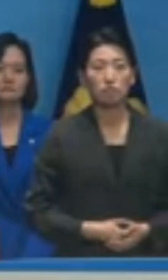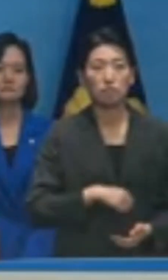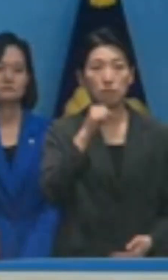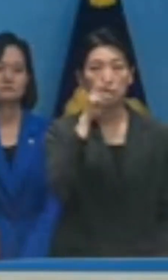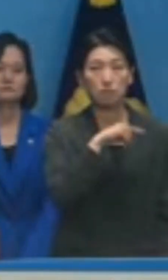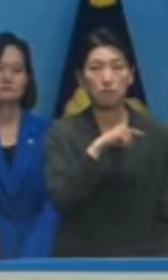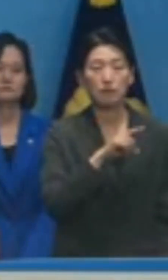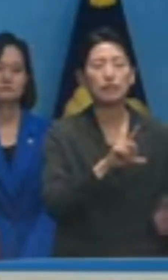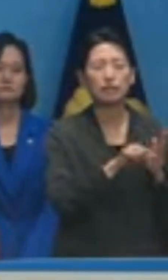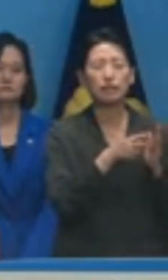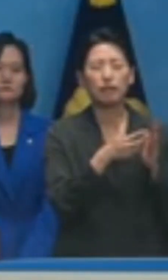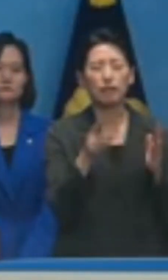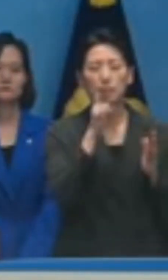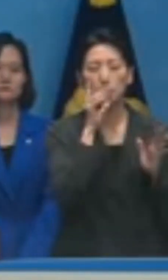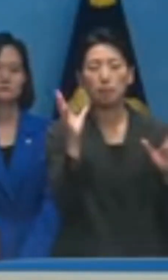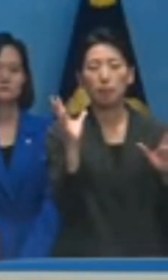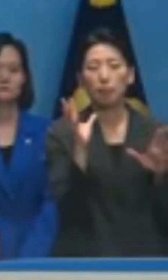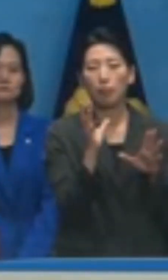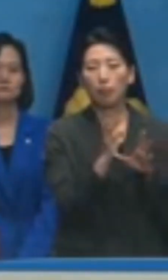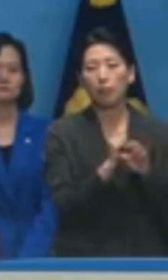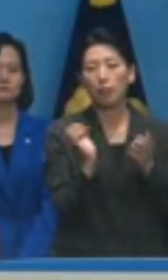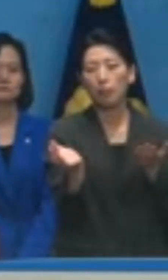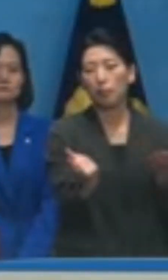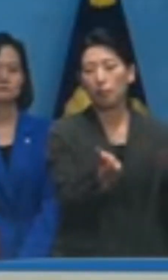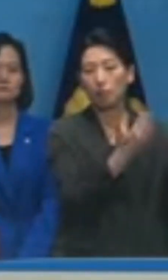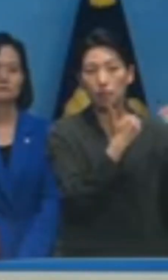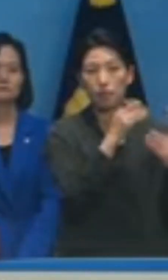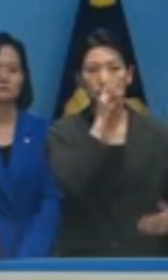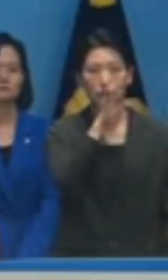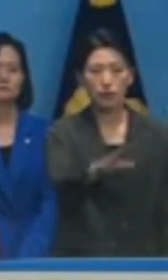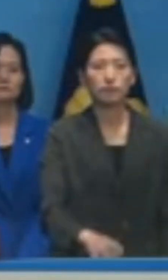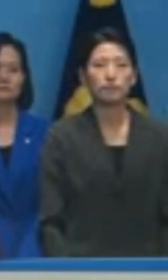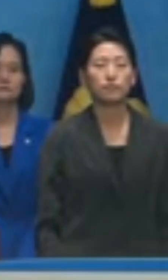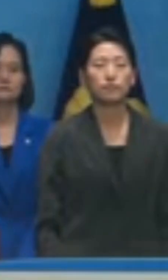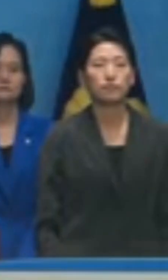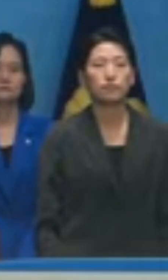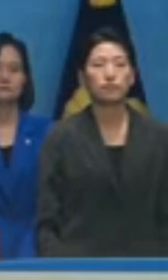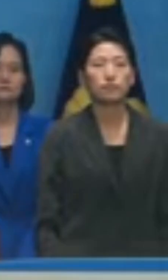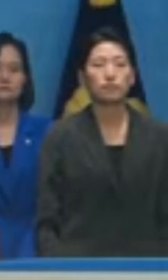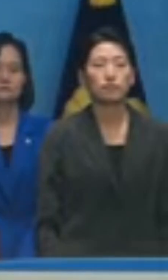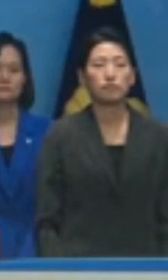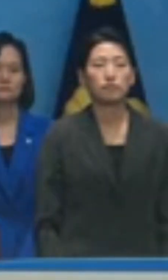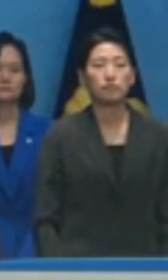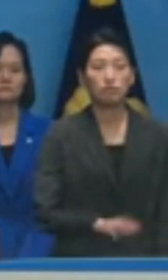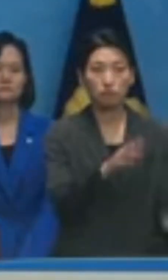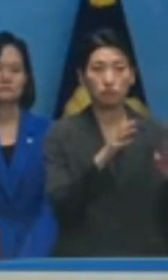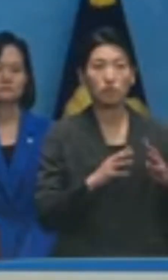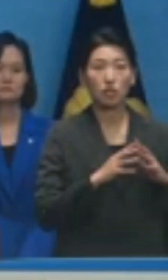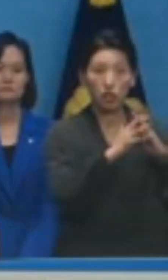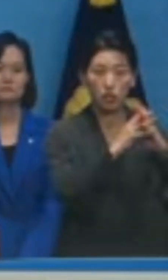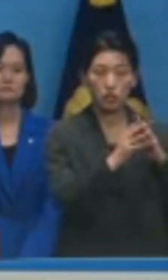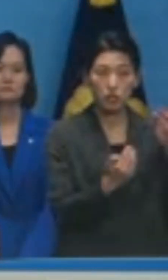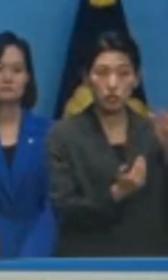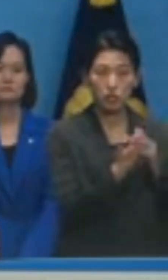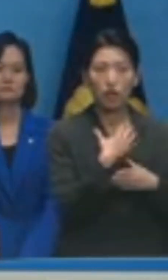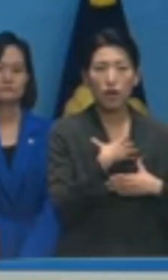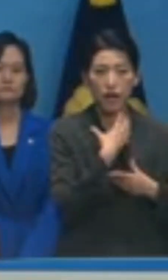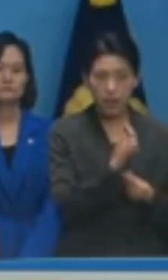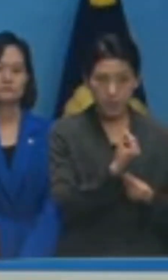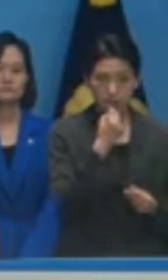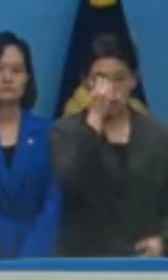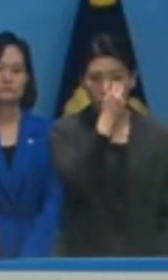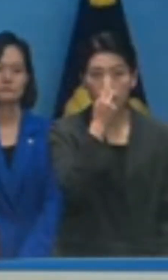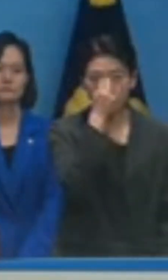넘어가려 한다면 절대로 자시하지 않겠습니다. 건설사고 관리 및 지하 안전 관리 강화를 위해